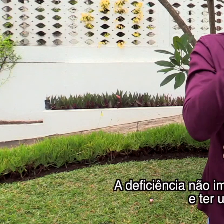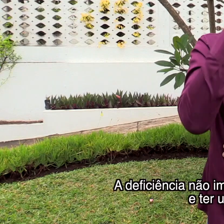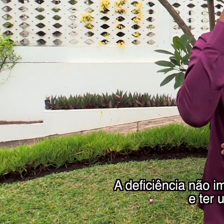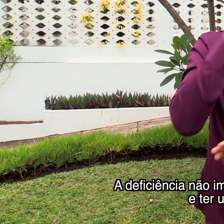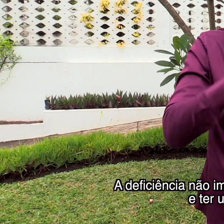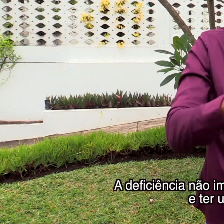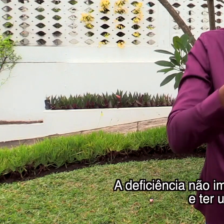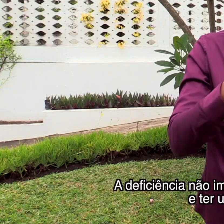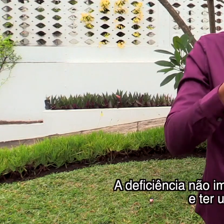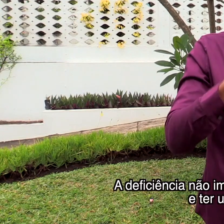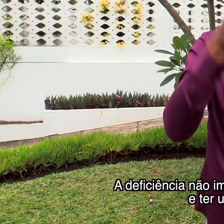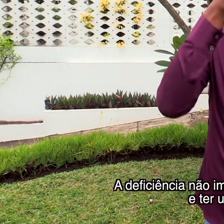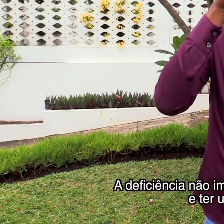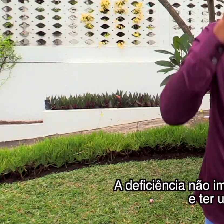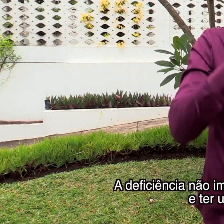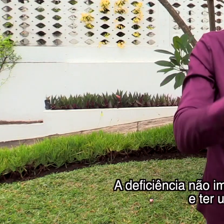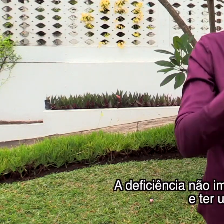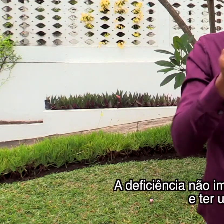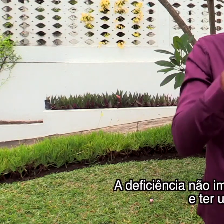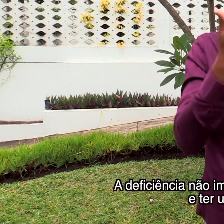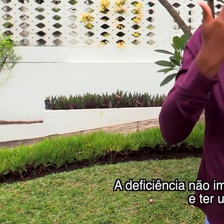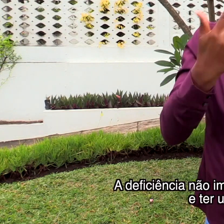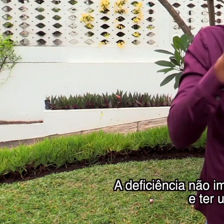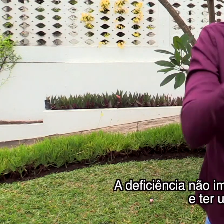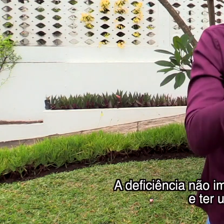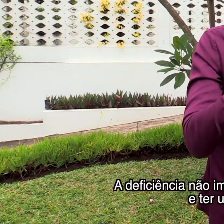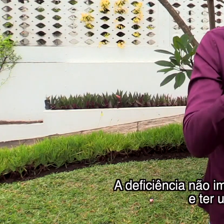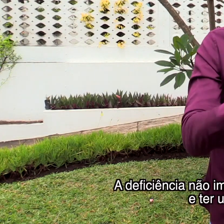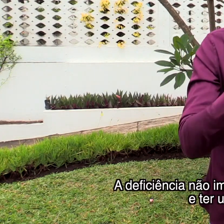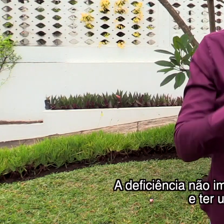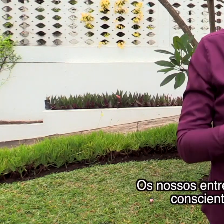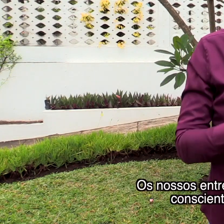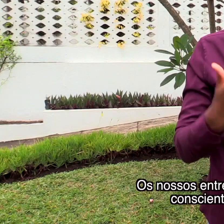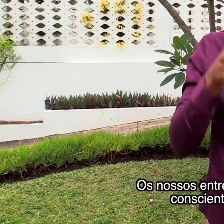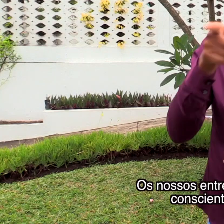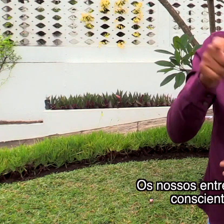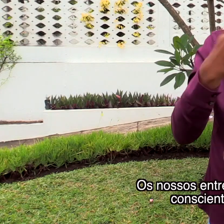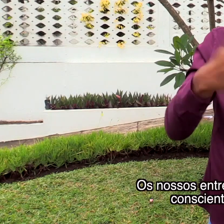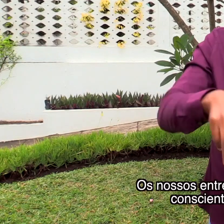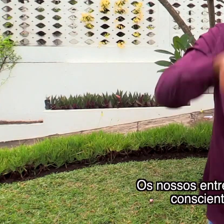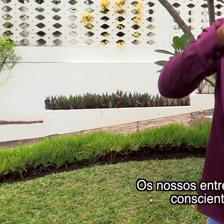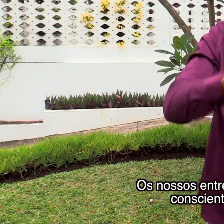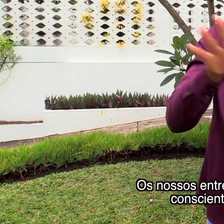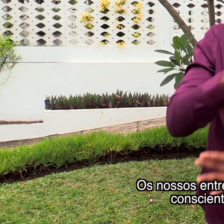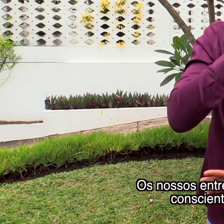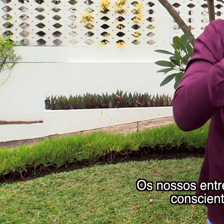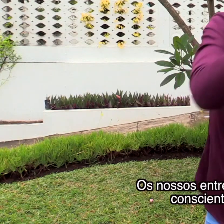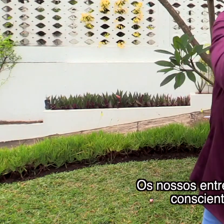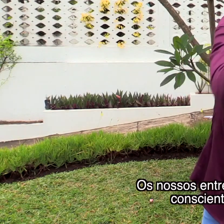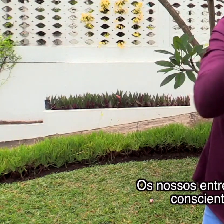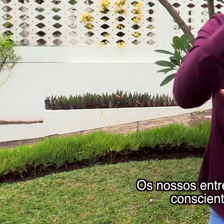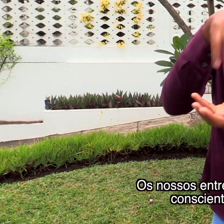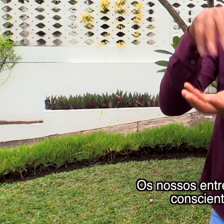A deficiência não impede a ninguém de se capacitar e ter uma arte nas mãos. Os nossos entrevistados aproveitaram para